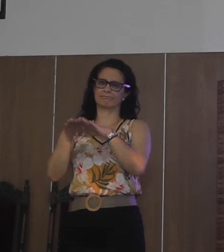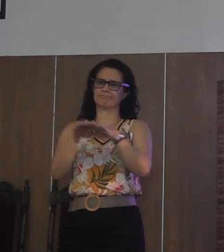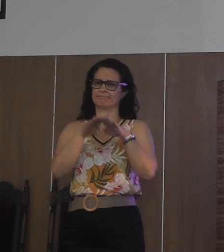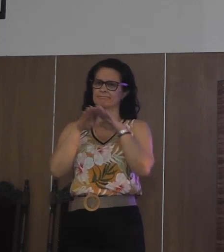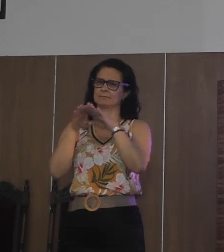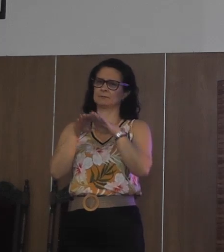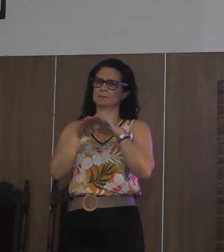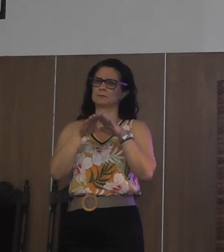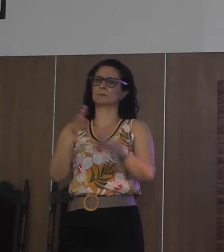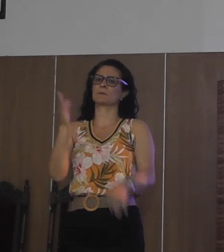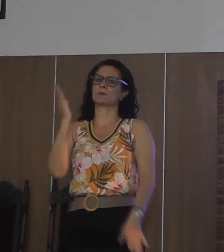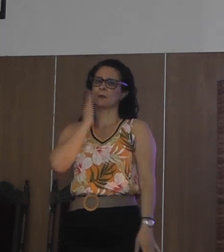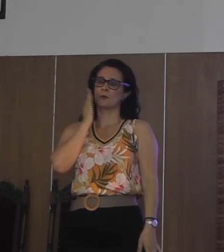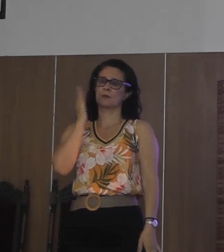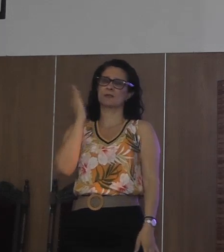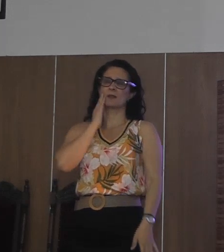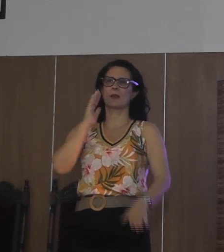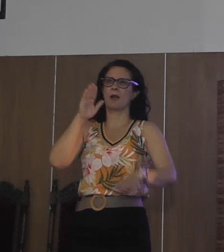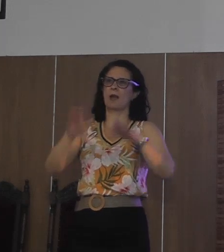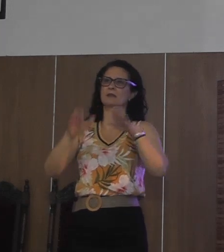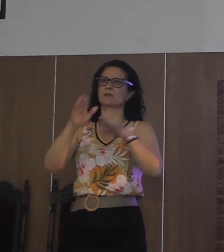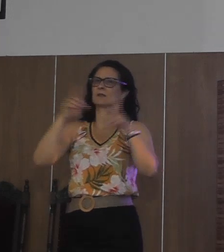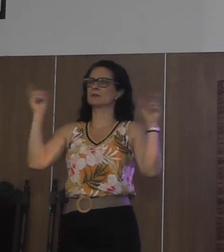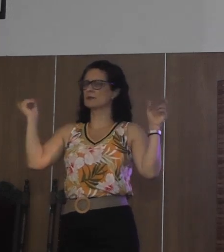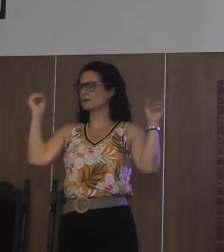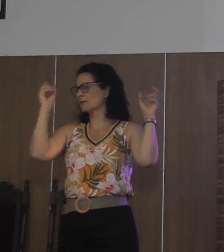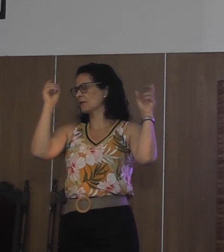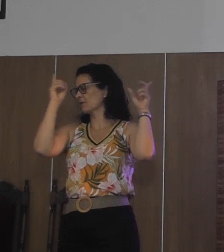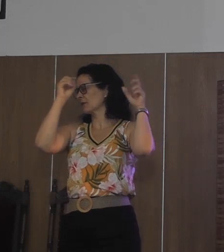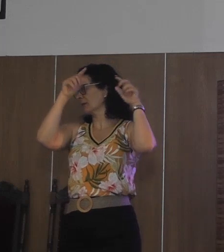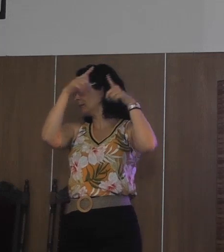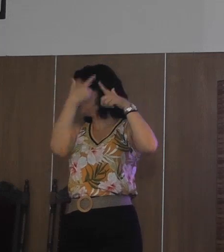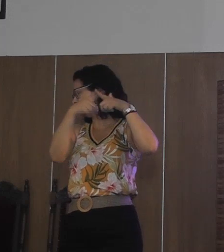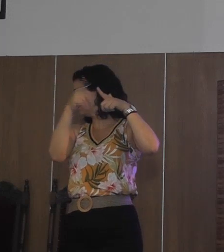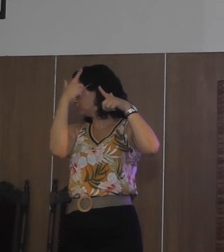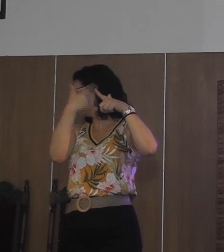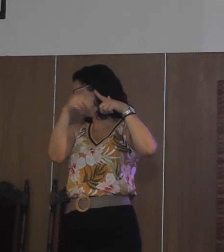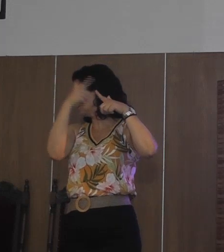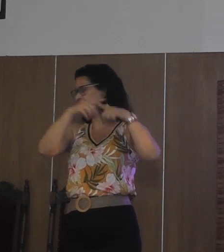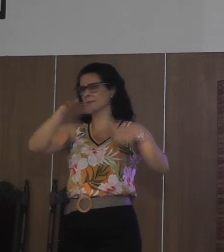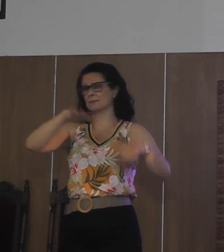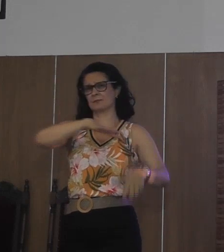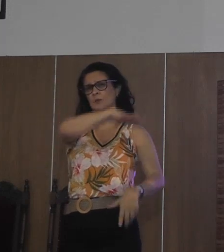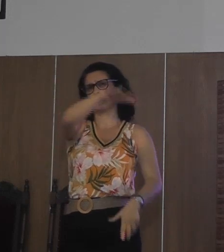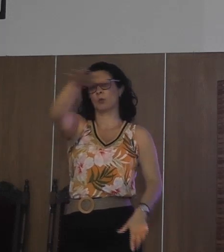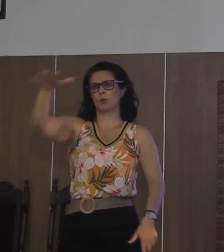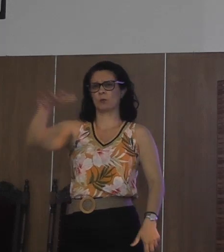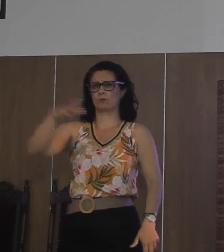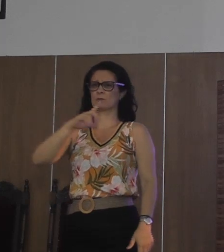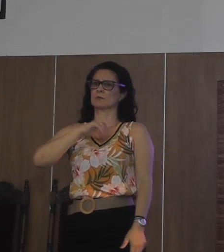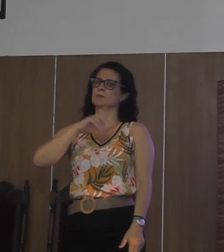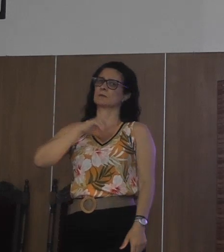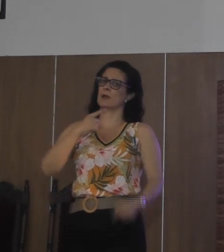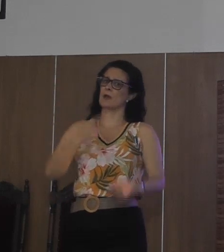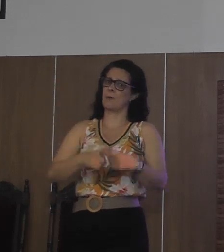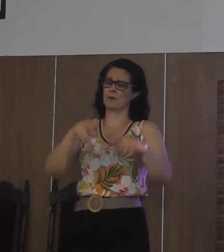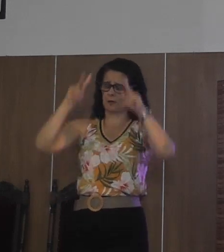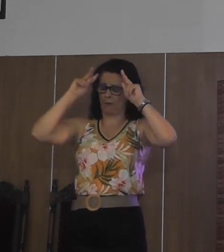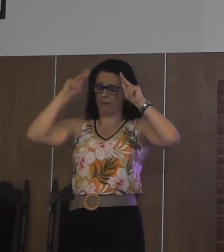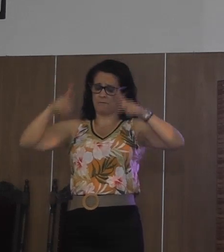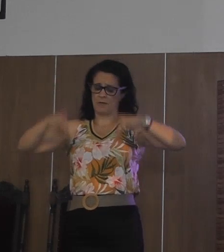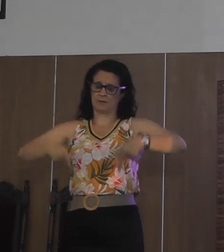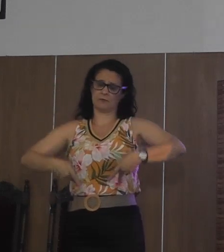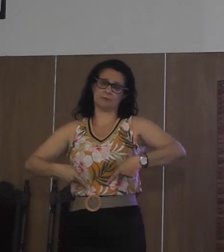Dificuldade, tempestades, todos nós havemos de passar, isso é inerente, isso não pode ser